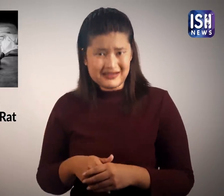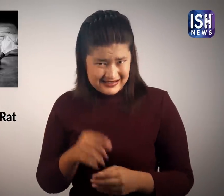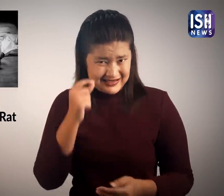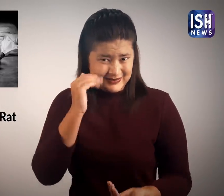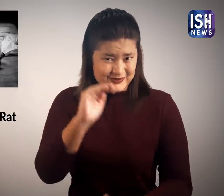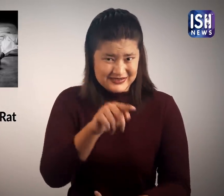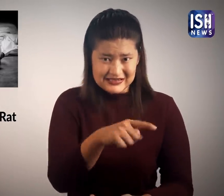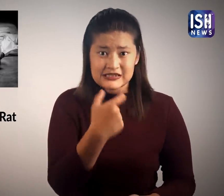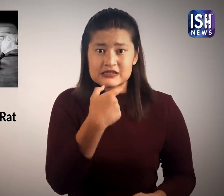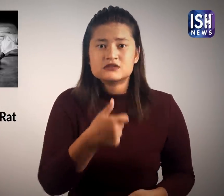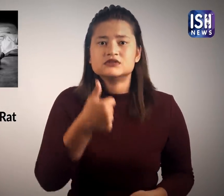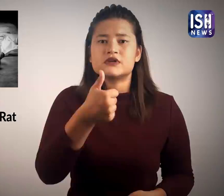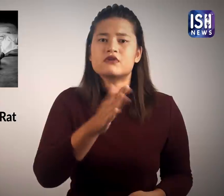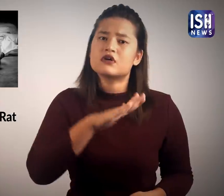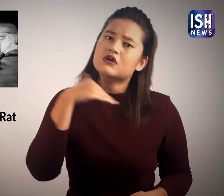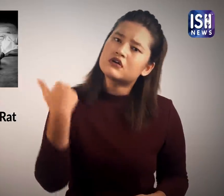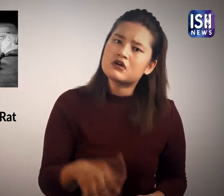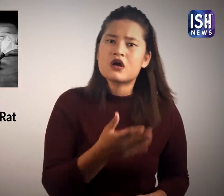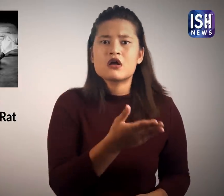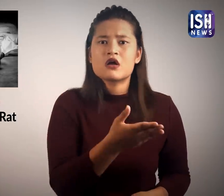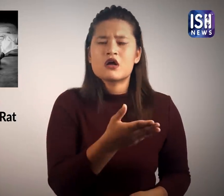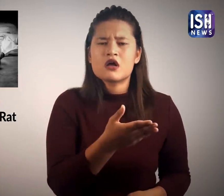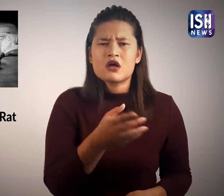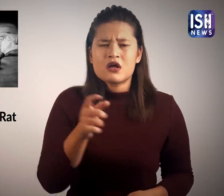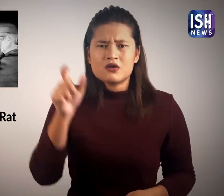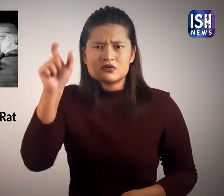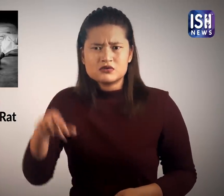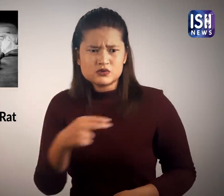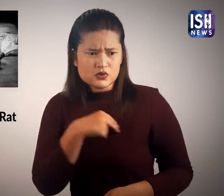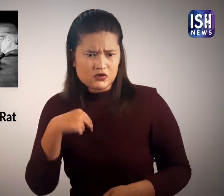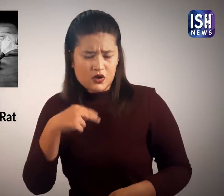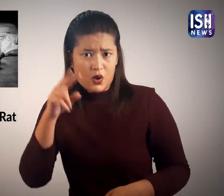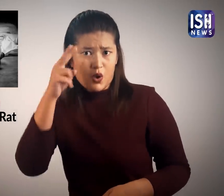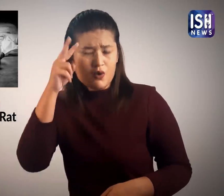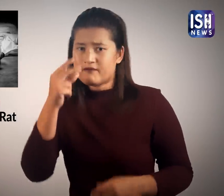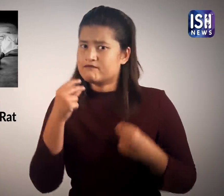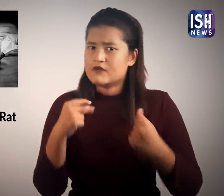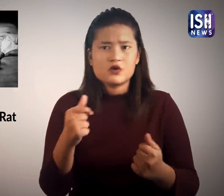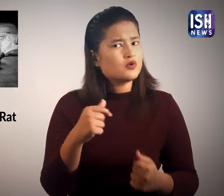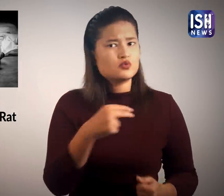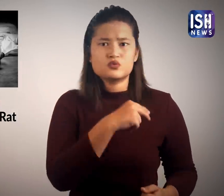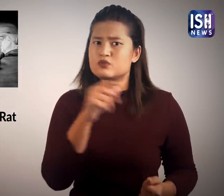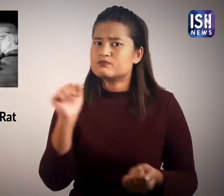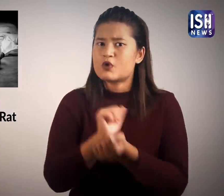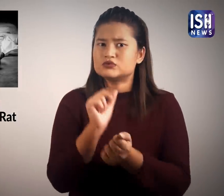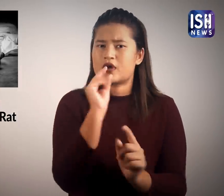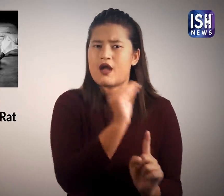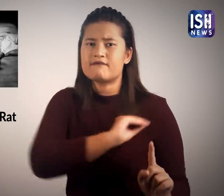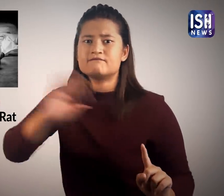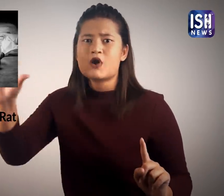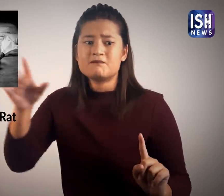लेकिन उसके 6 साल के बेटे की मौत हो गई बच्चे की मौत के बाद डॉक्टरों ने पुलिस को सूचना दी